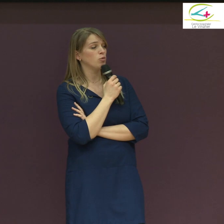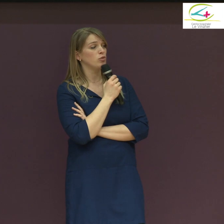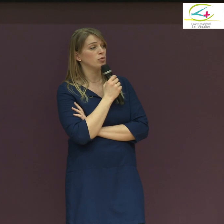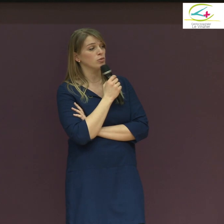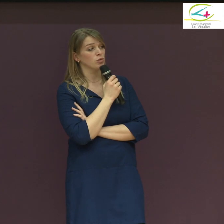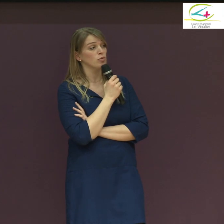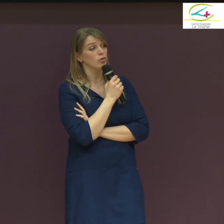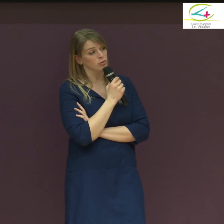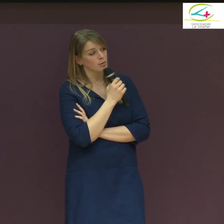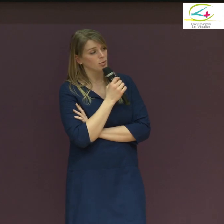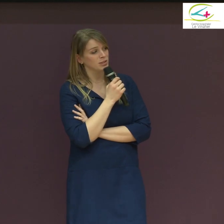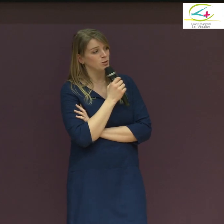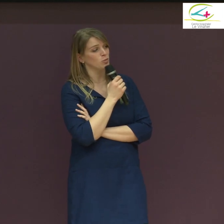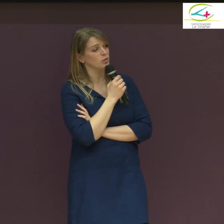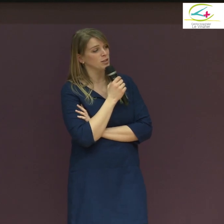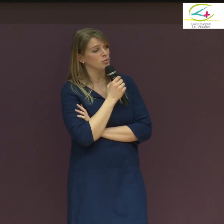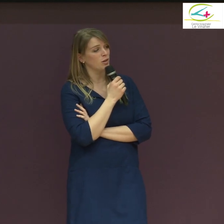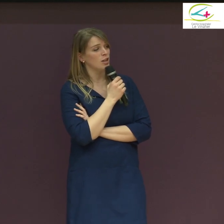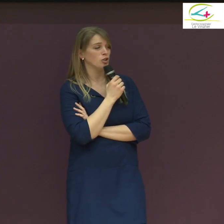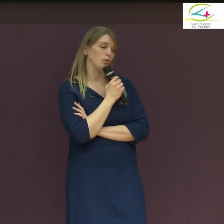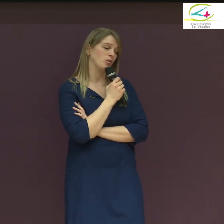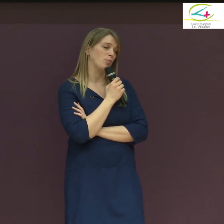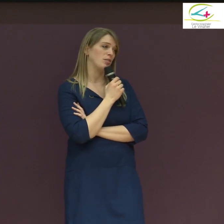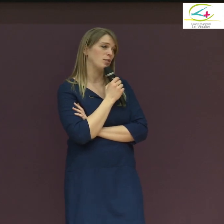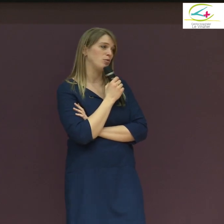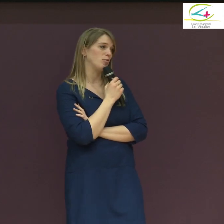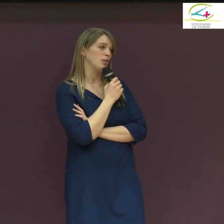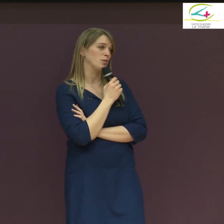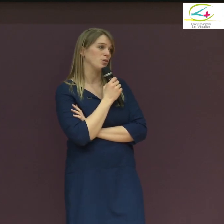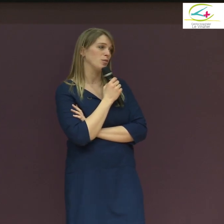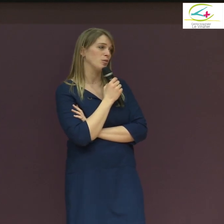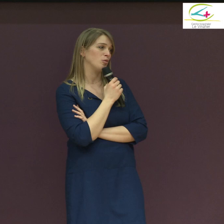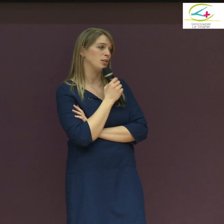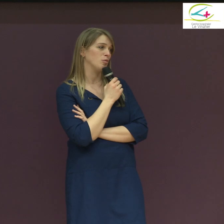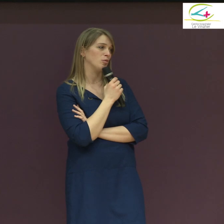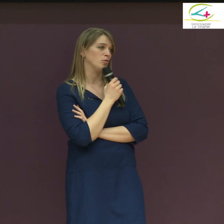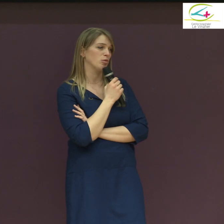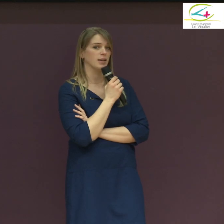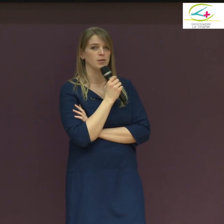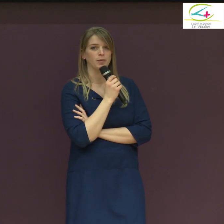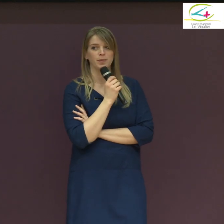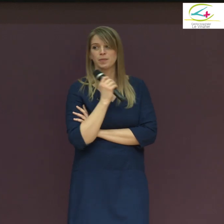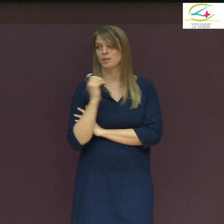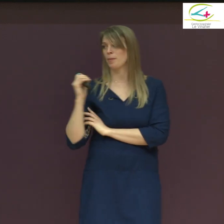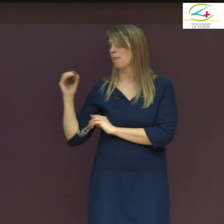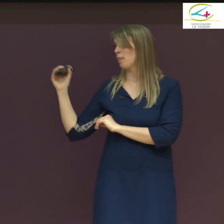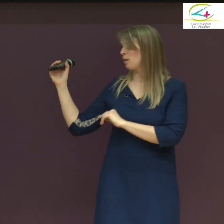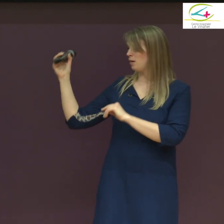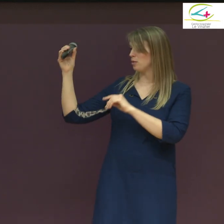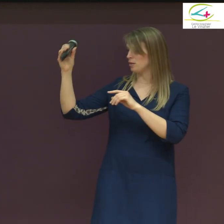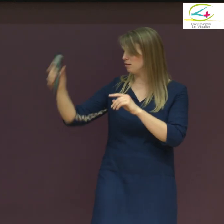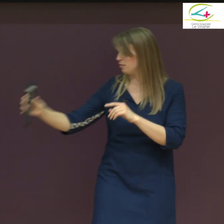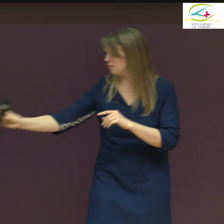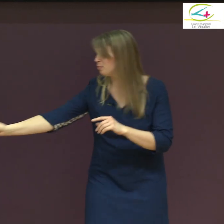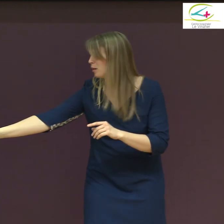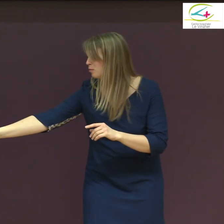dans l'écoute du monde de sourds, notamment aussi du monde des sourds ? Je pense que vous êtes plus à l'écoute du monde des entendants que celui des sourds. Je pose la question.